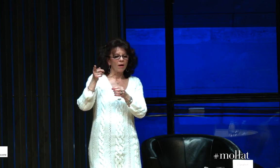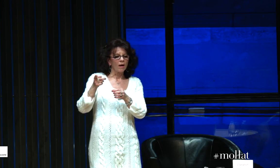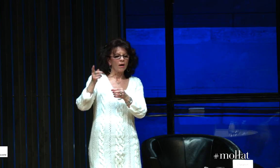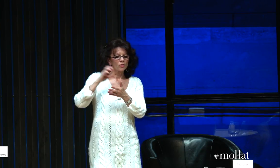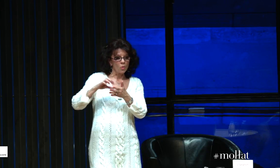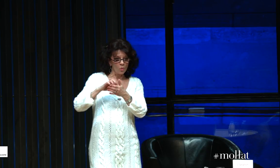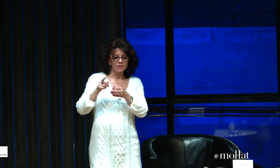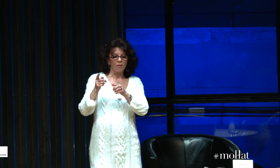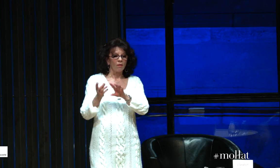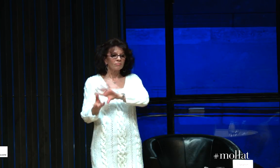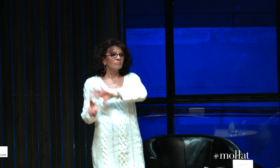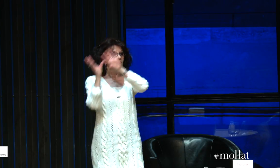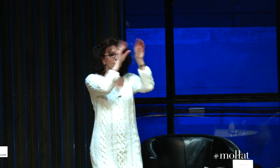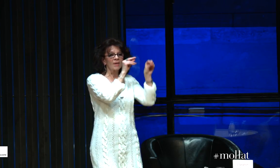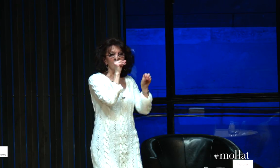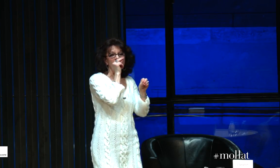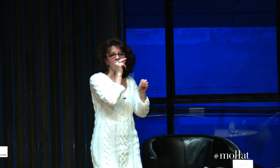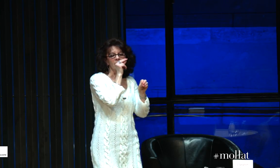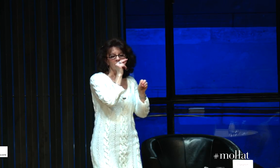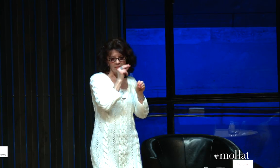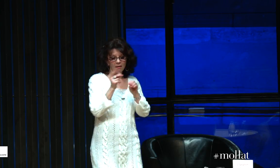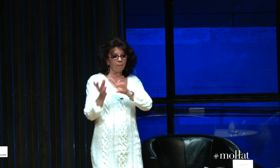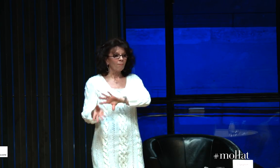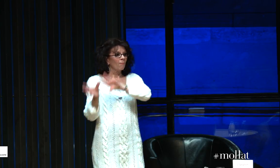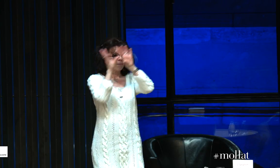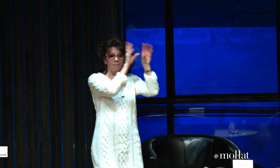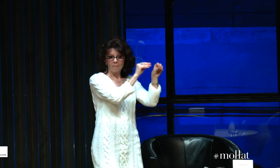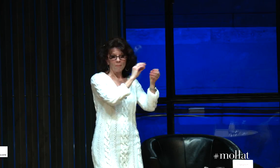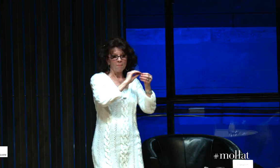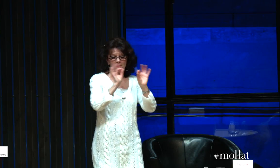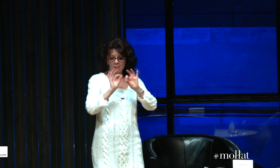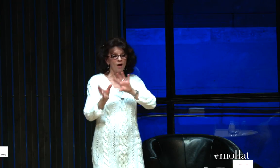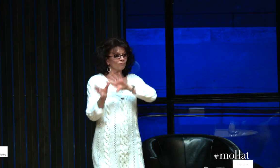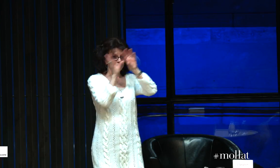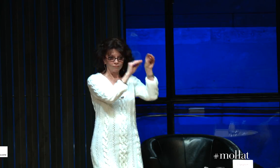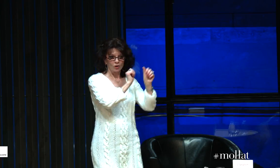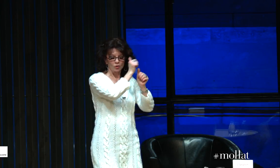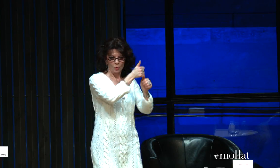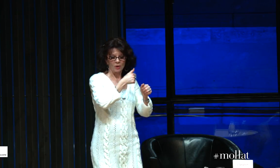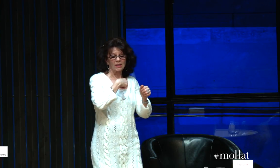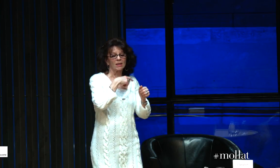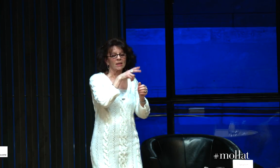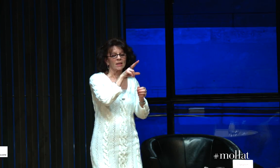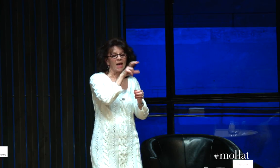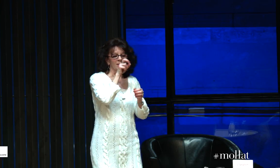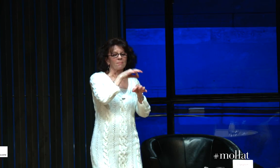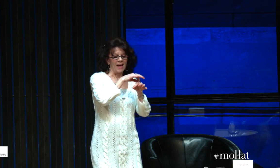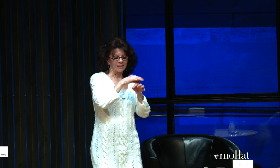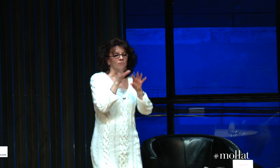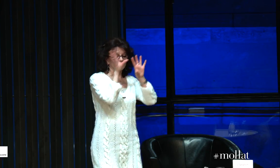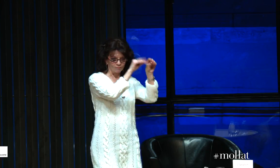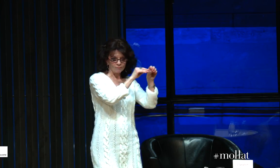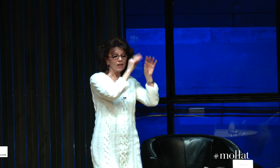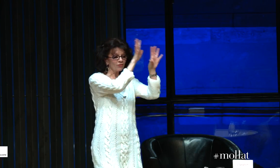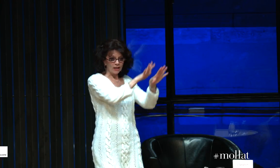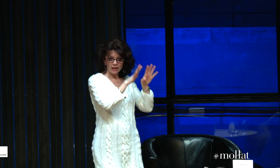Et donc, chez Airbus Toulouse, j'ai pu demander ma mutation sur Airbus Nantes. Ça n'a posé aucun